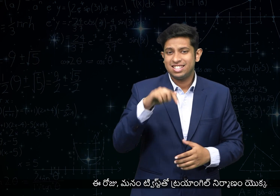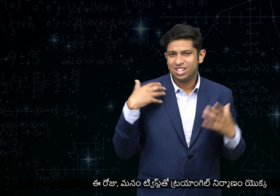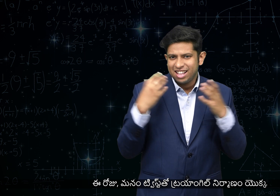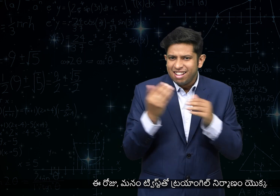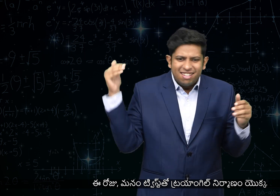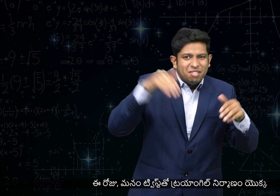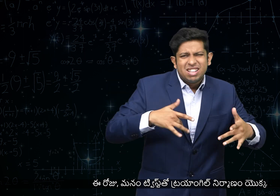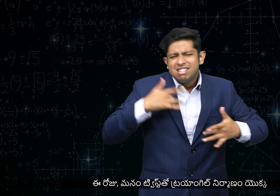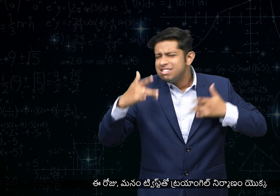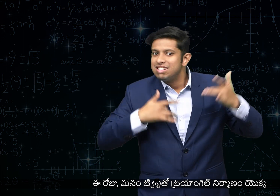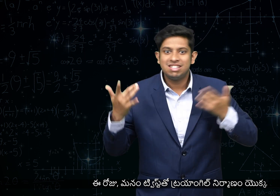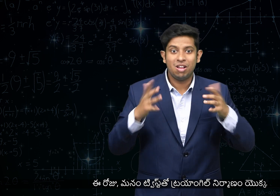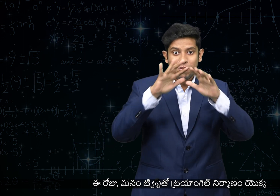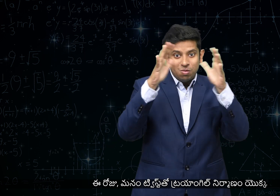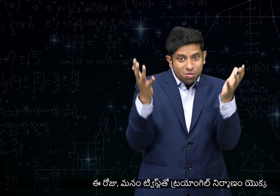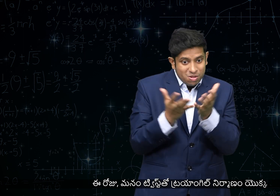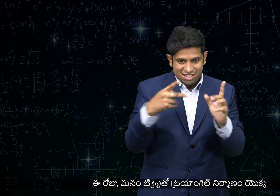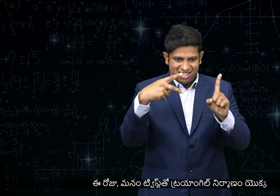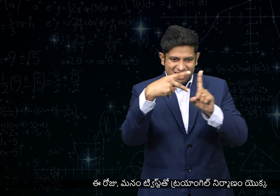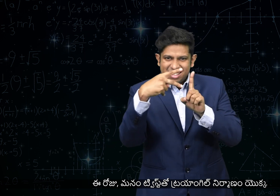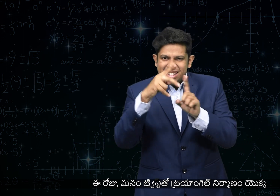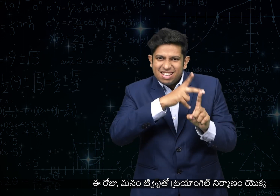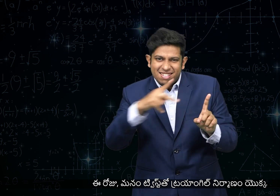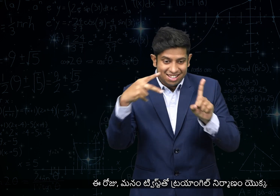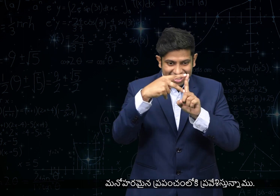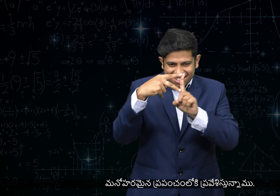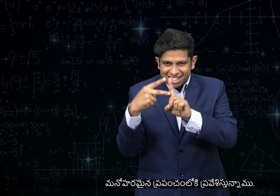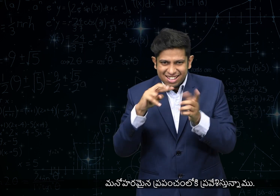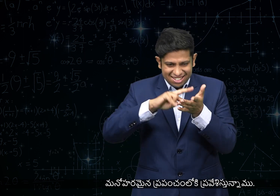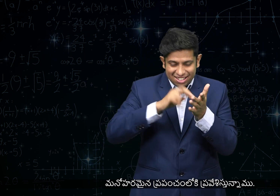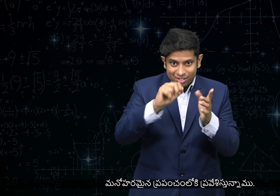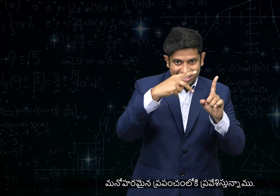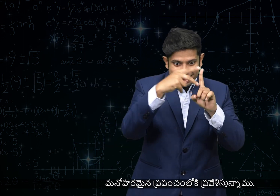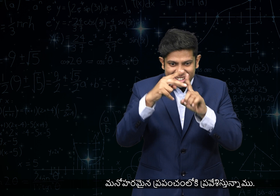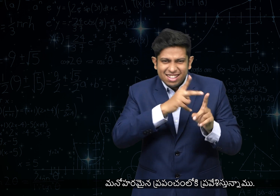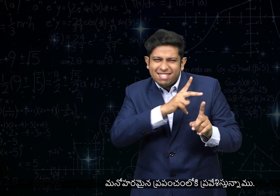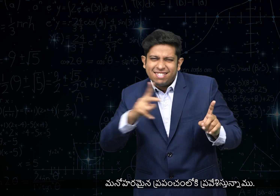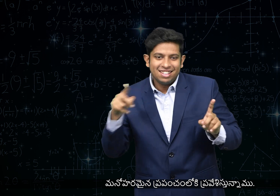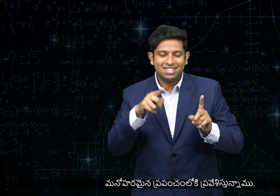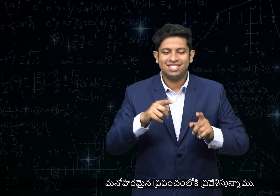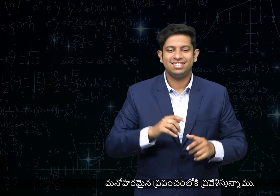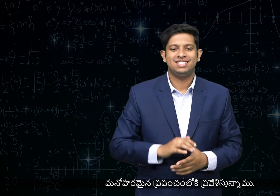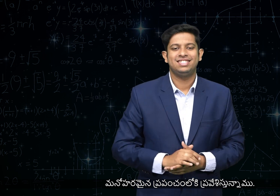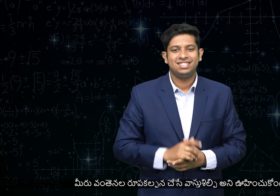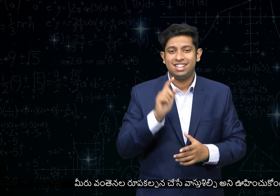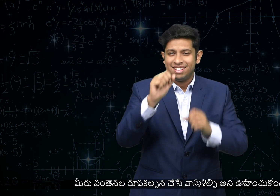ఈరోజు మనం ట్విస్ట్తో ట్రయాంగిల్ నిర్మాణం యొక్క మనోహరమైన ప్రపంచంలోకి ప్రవేశిస్తున్నాము.